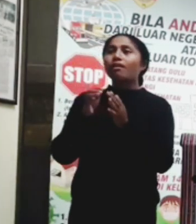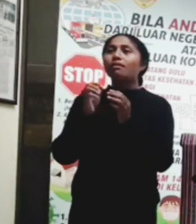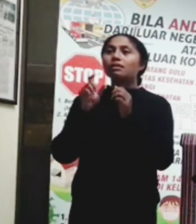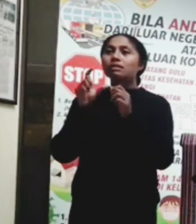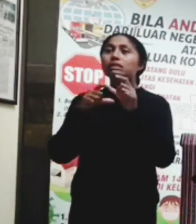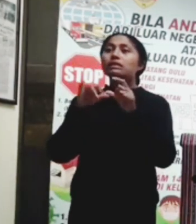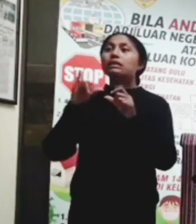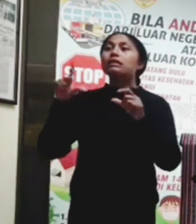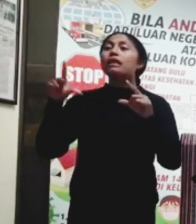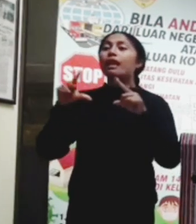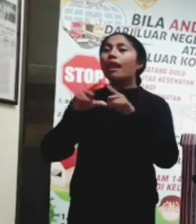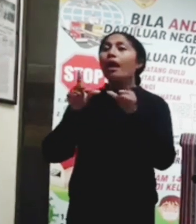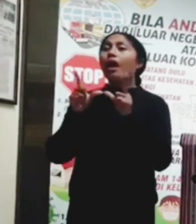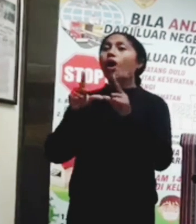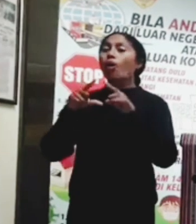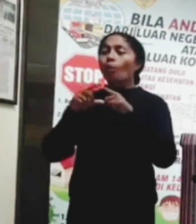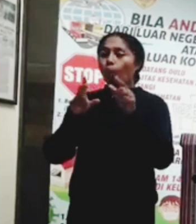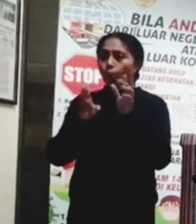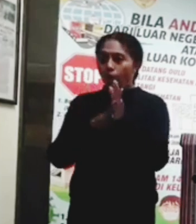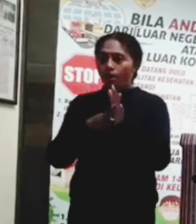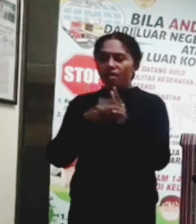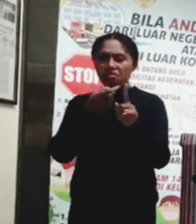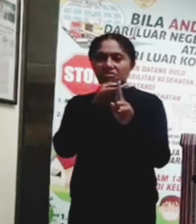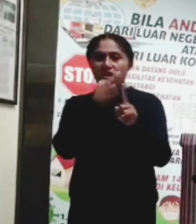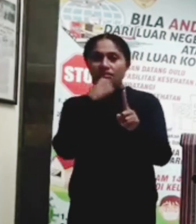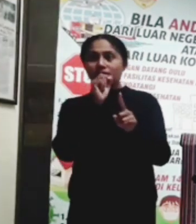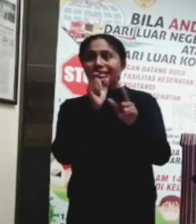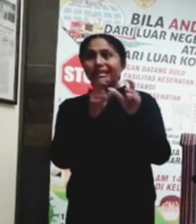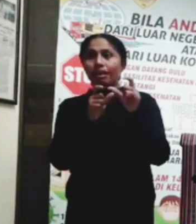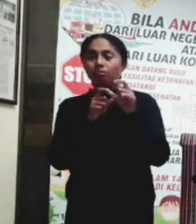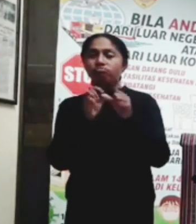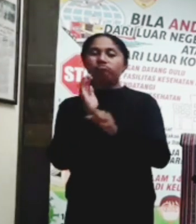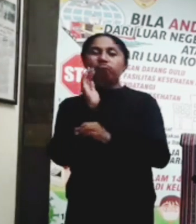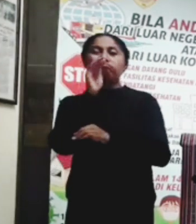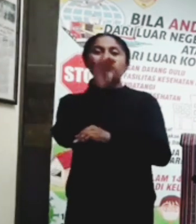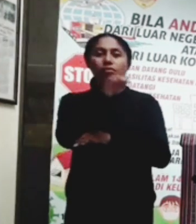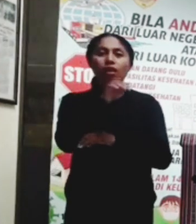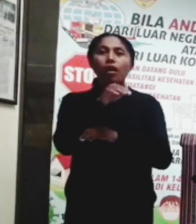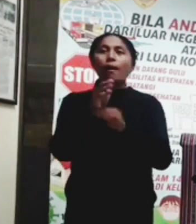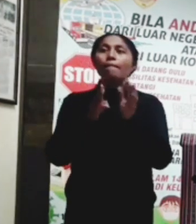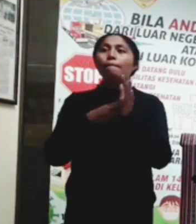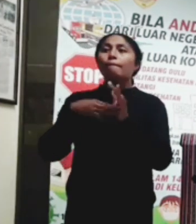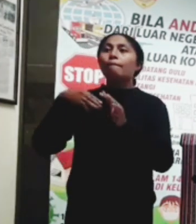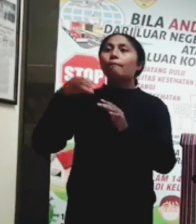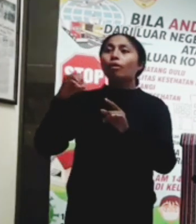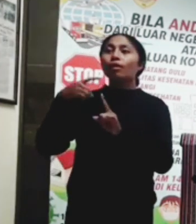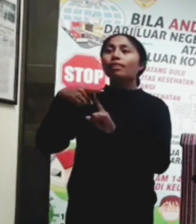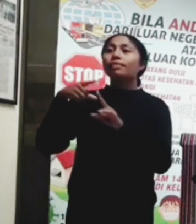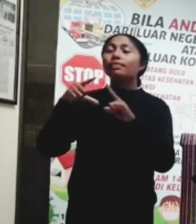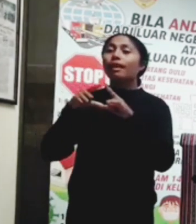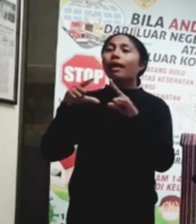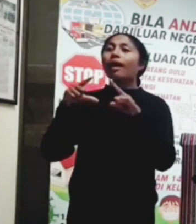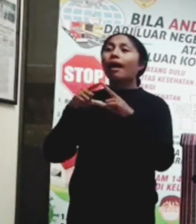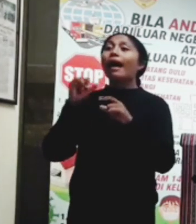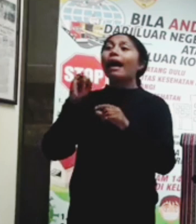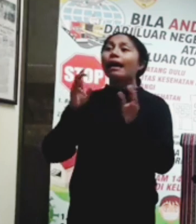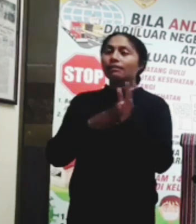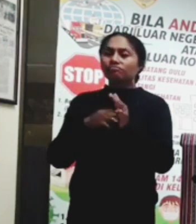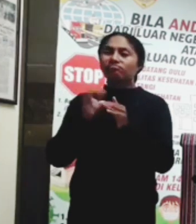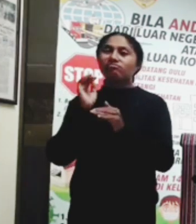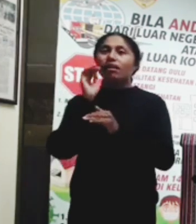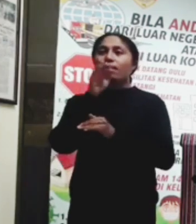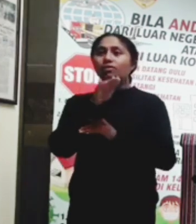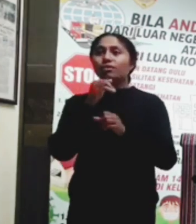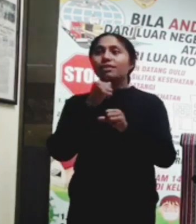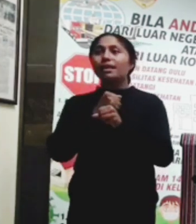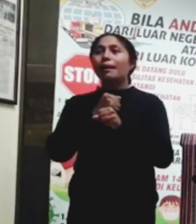dari Silaban menuju motae dan selanjutnya dari mutain ke Batu Gede